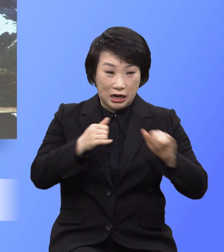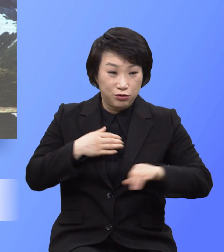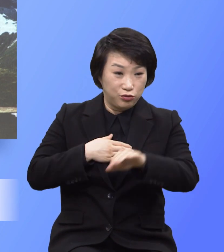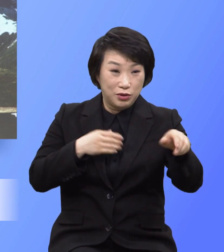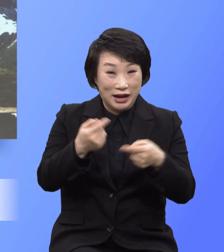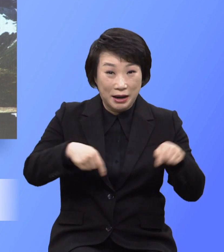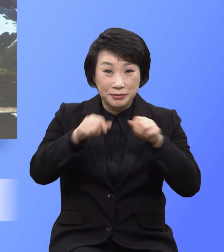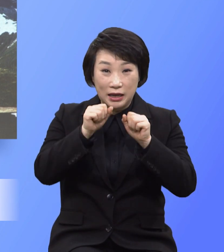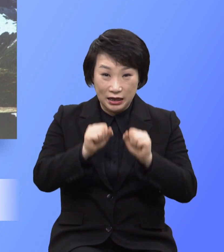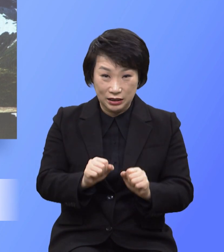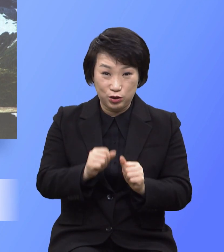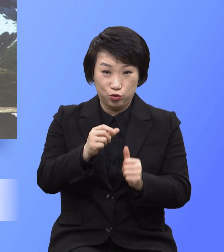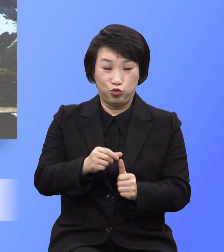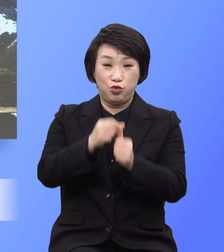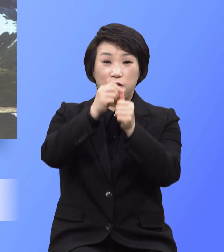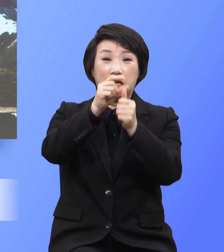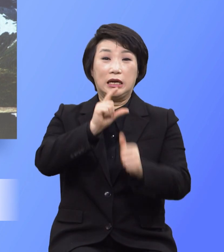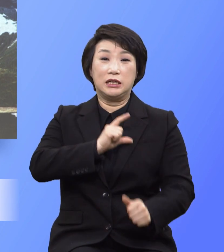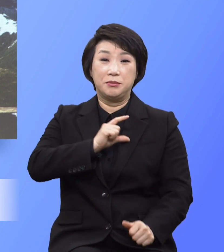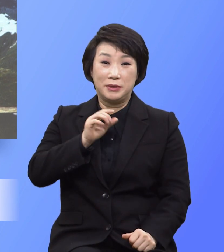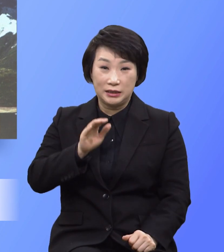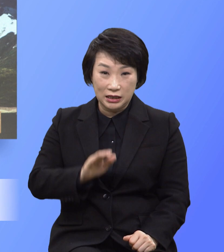함께 계신 구원의 이름